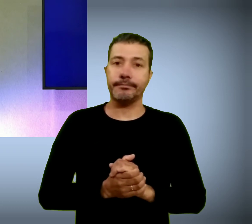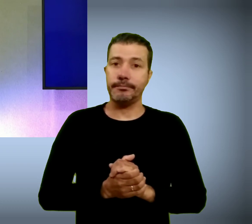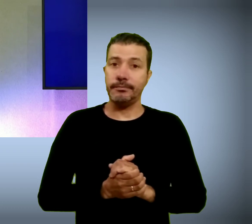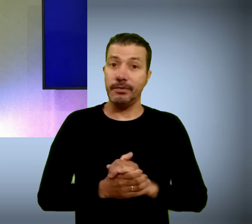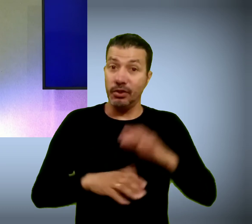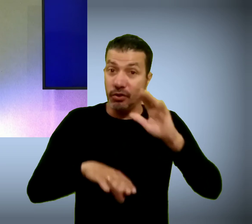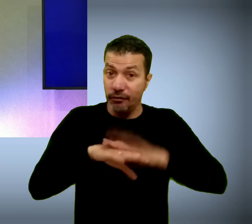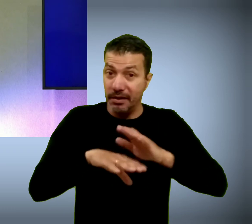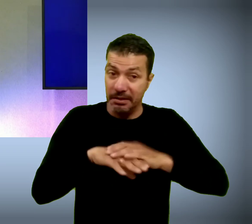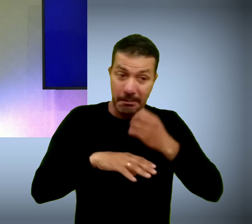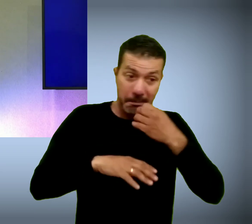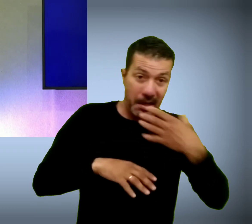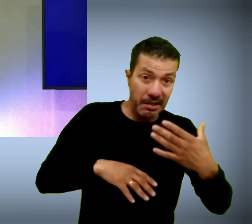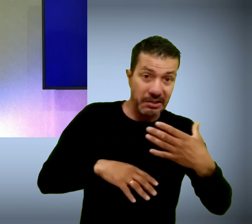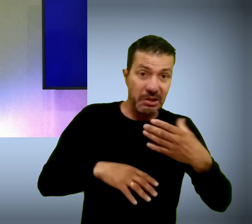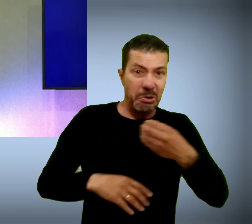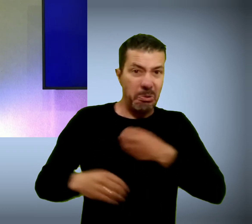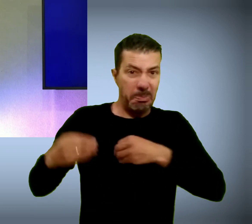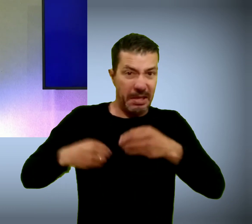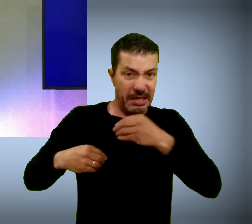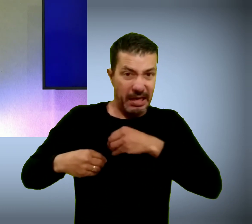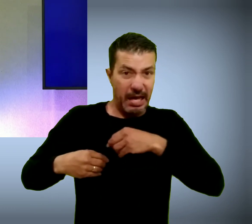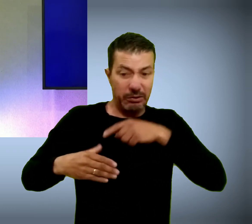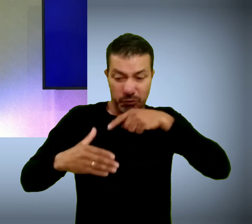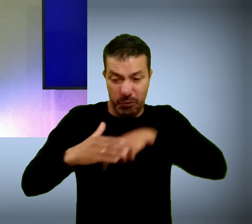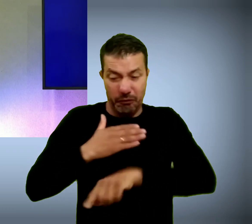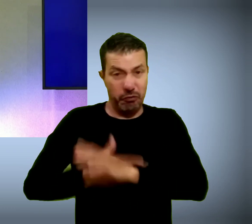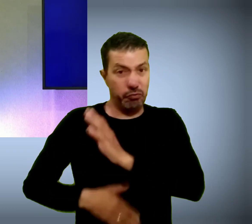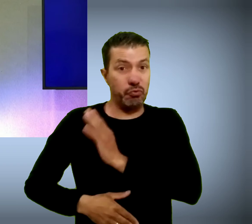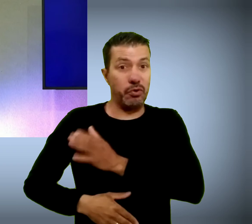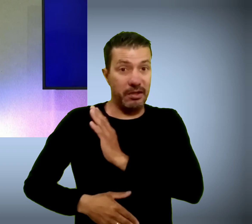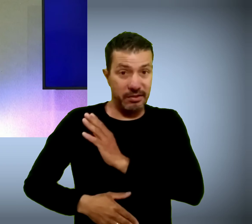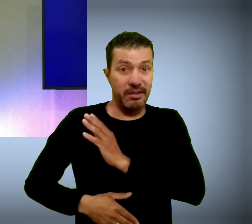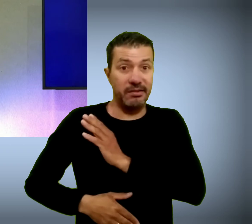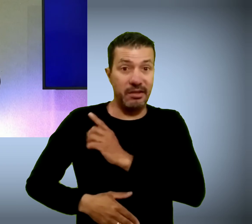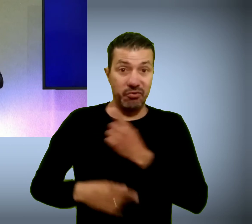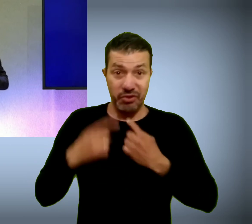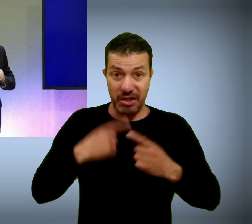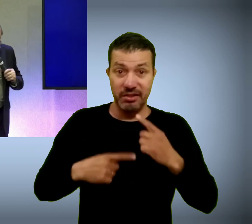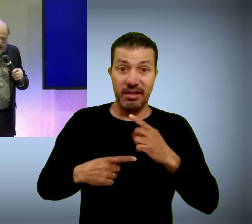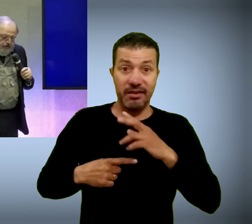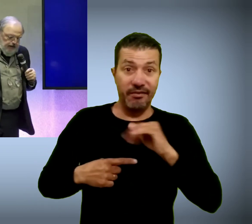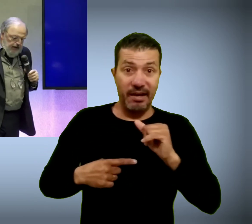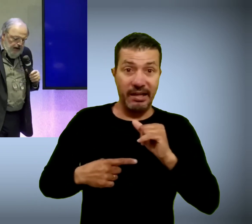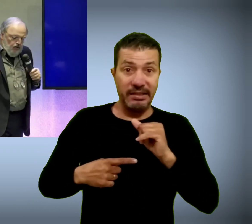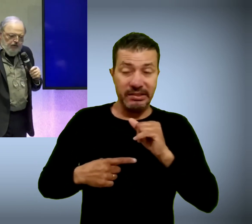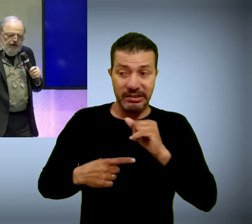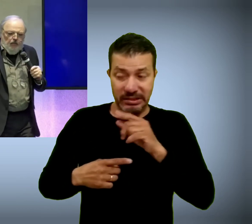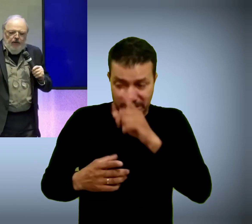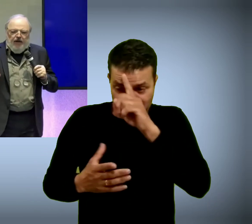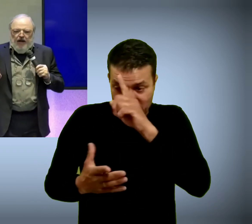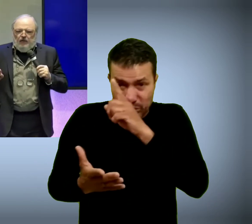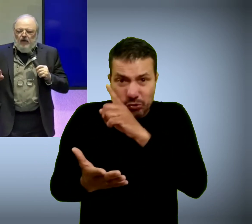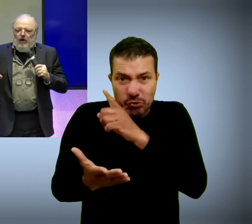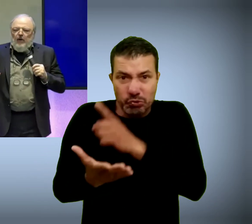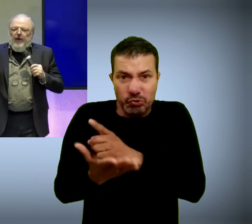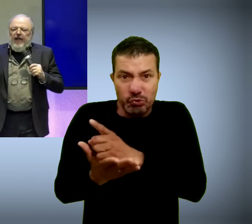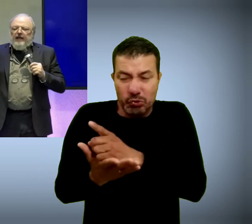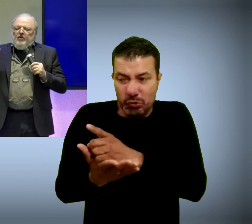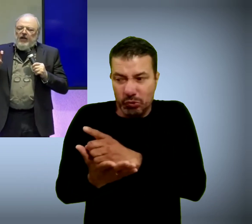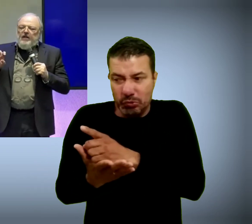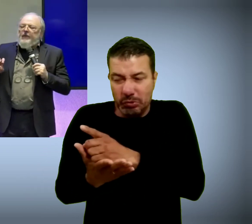E se não fizeres bem, o pecado jaz à porta, e para ti será o teu desejo, sobre ele dominarás. Você tem que dominar o